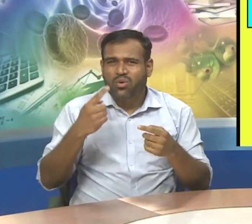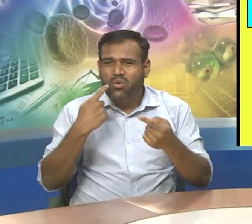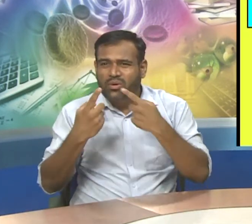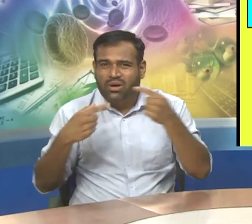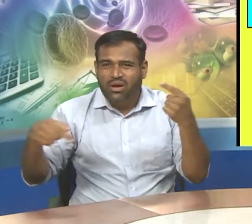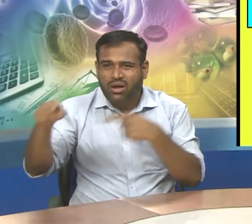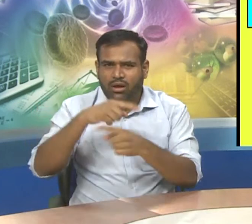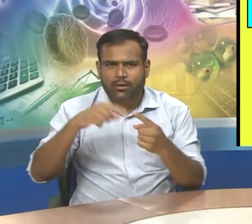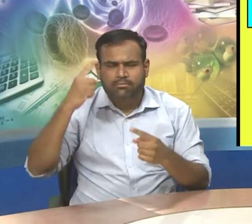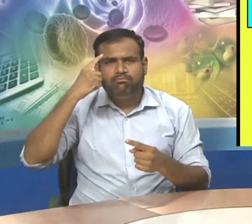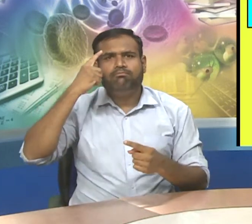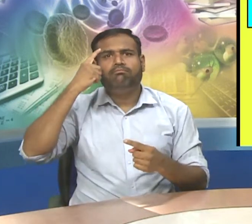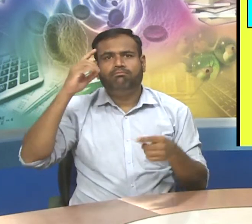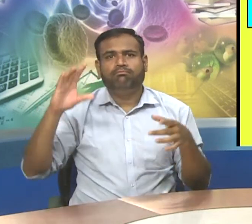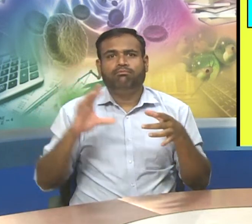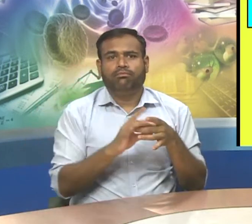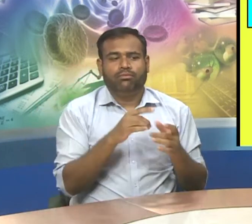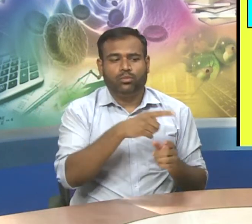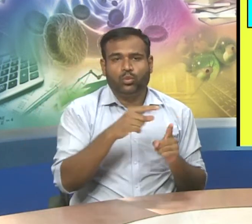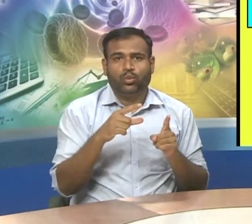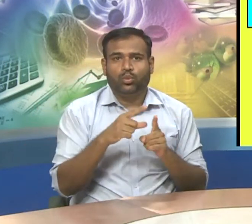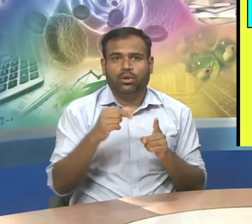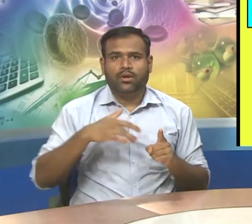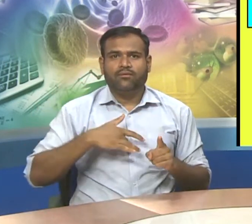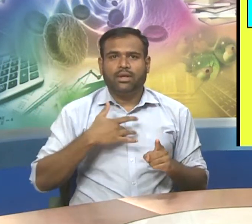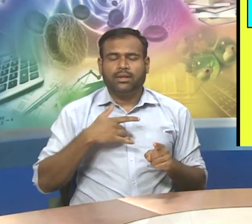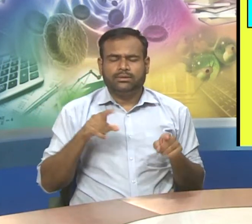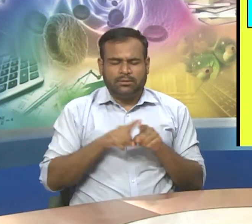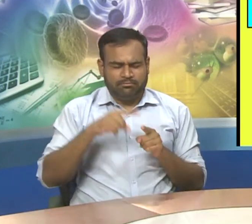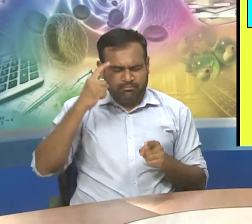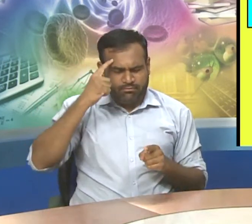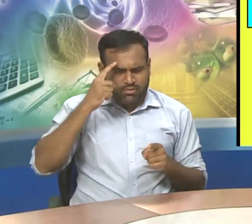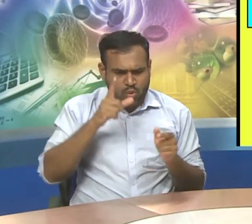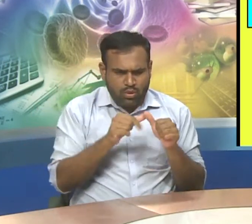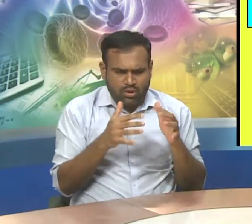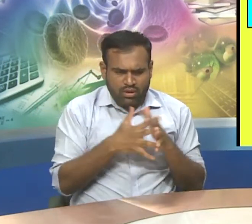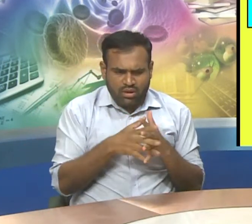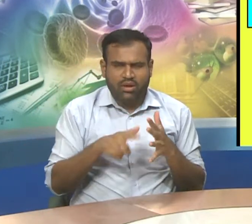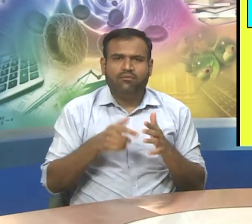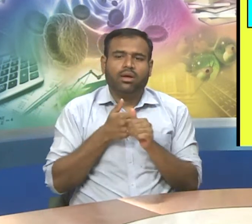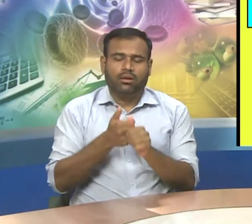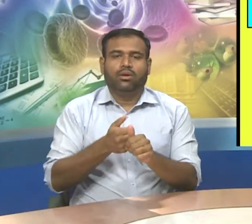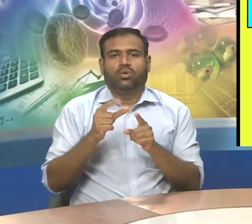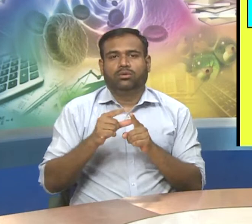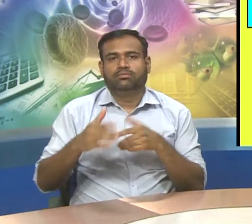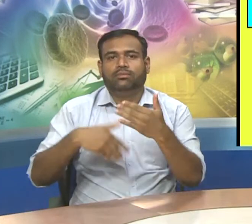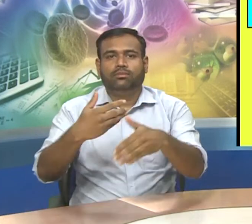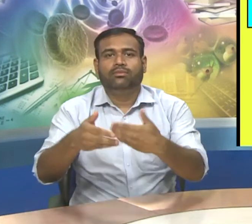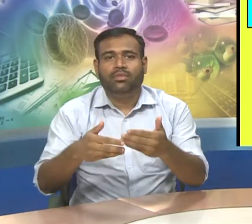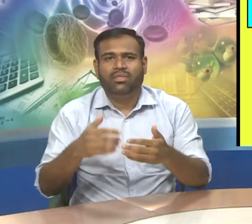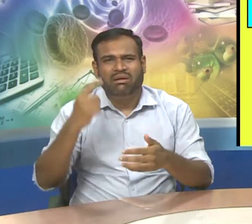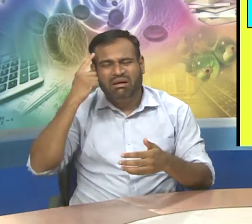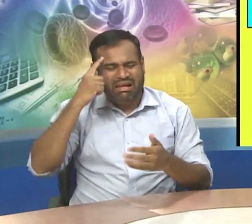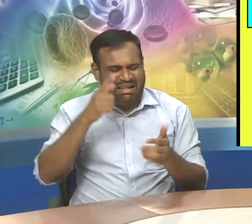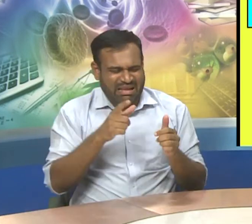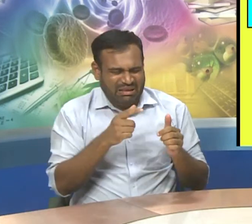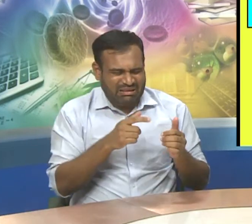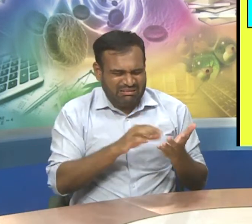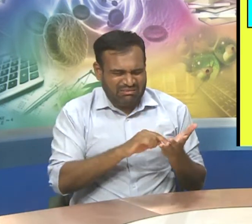Letter and spirit. It means anything which was written and